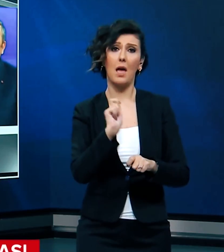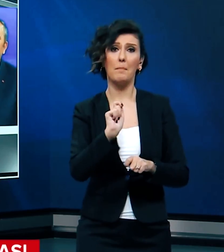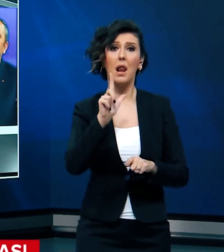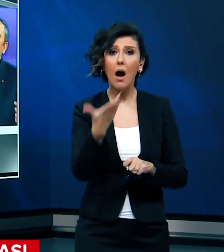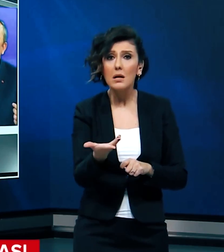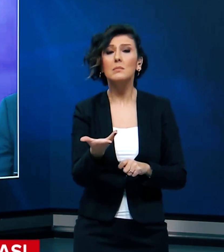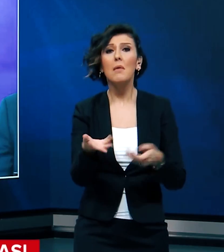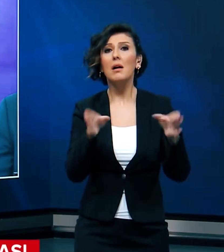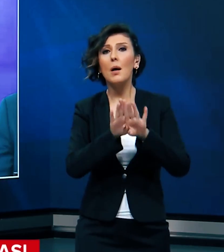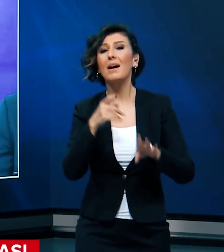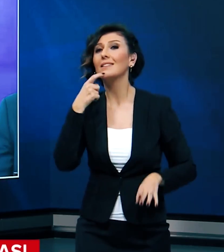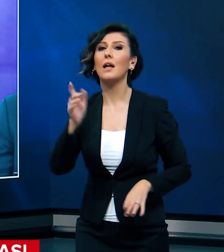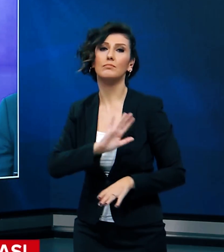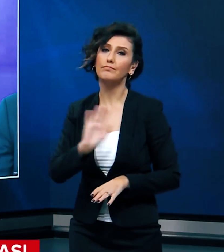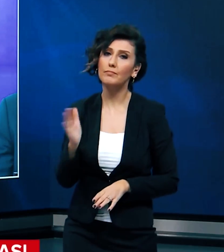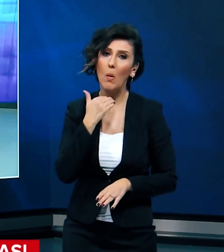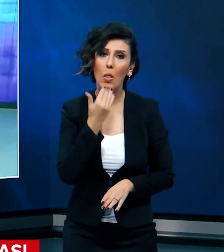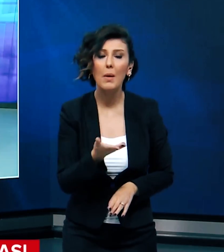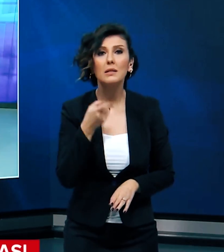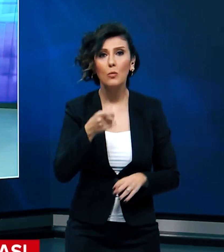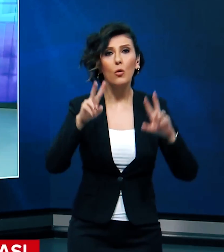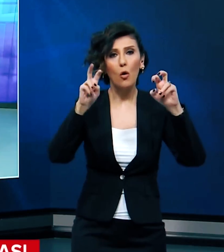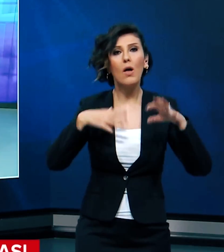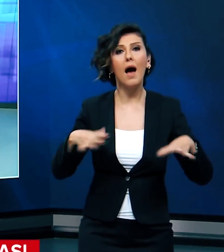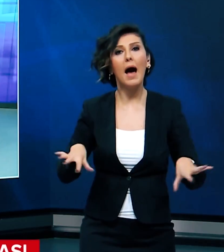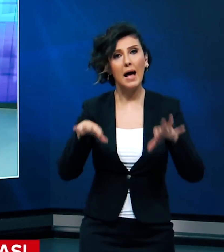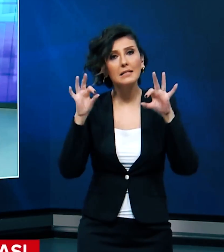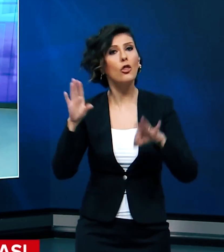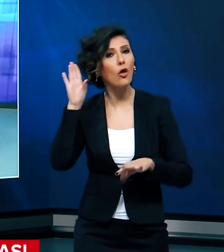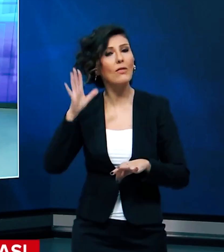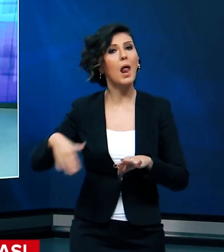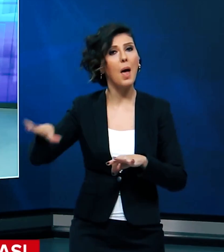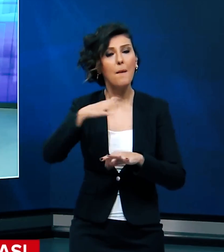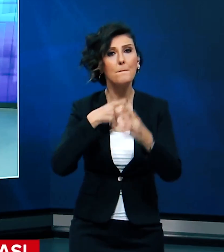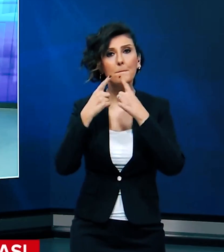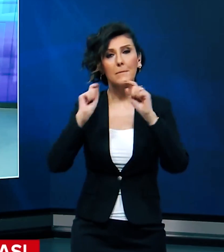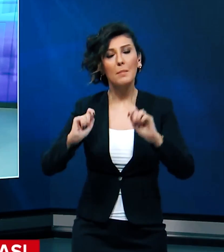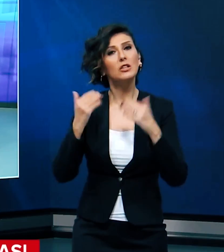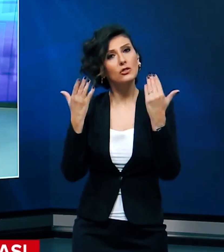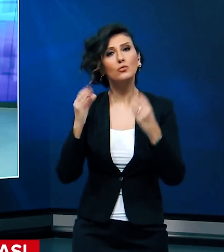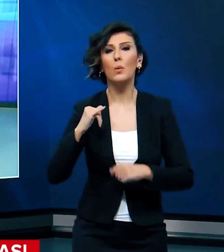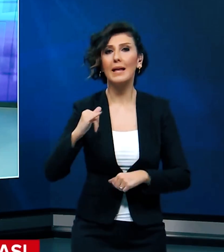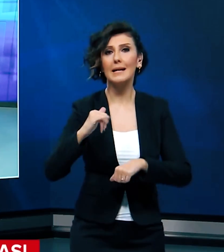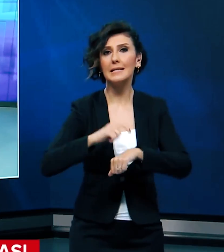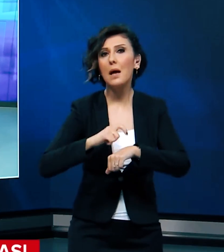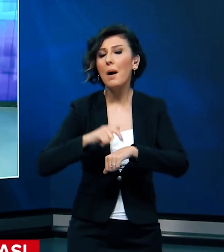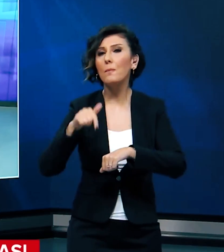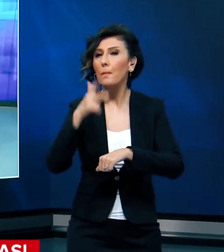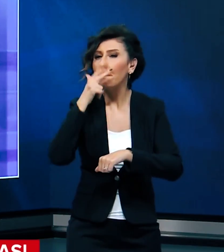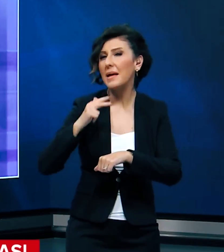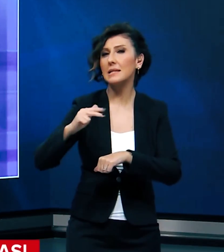Kapalı diyemeyeceğiz. Bu konuda hazırlıklarımızı noterlerimizle birlikte de yapıyoruz. İnşallah çok yakın zamanda bu ve